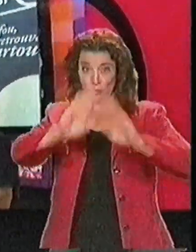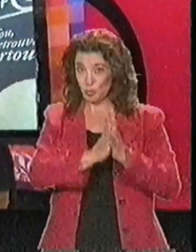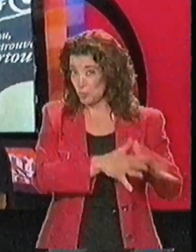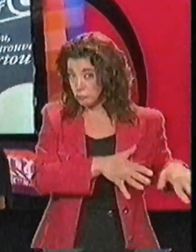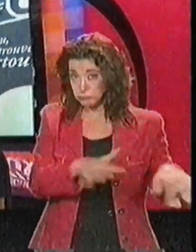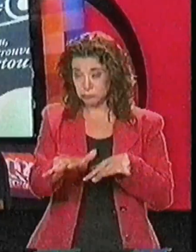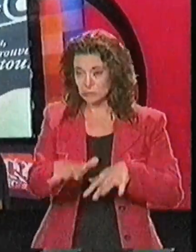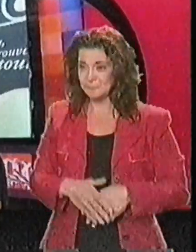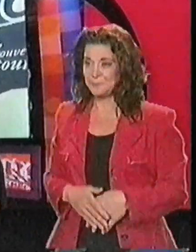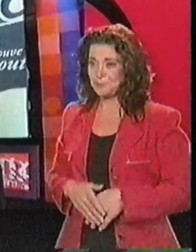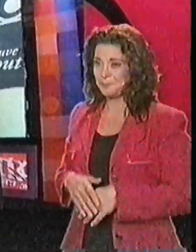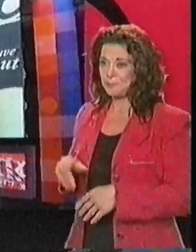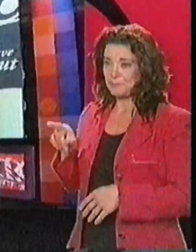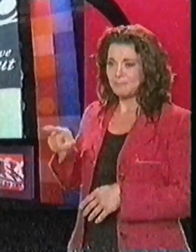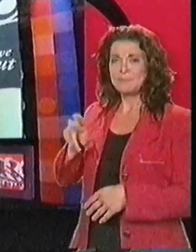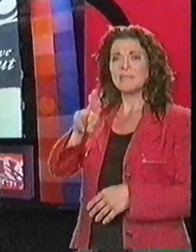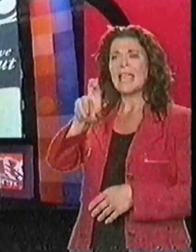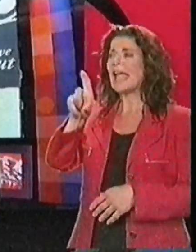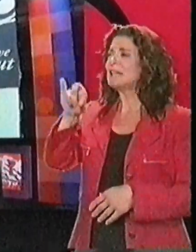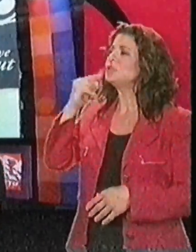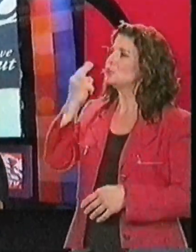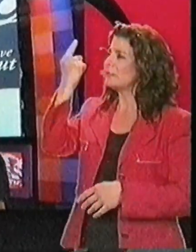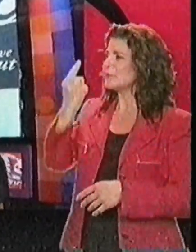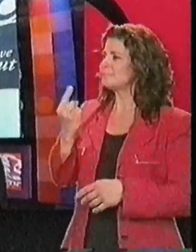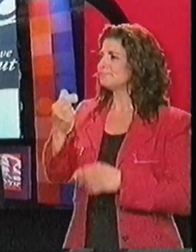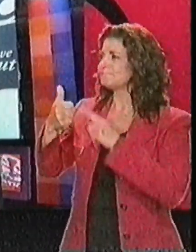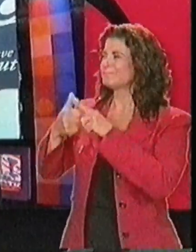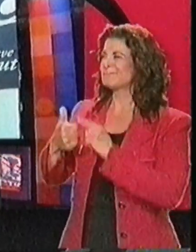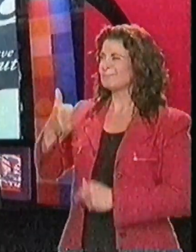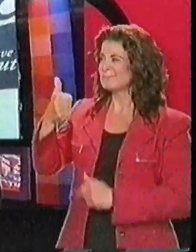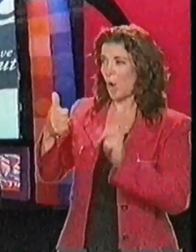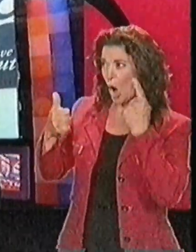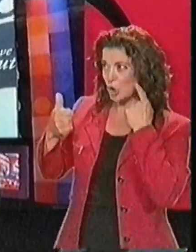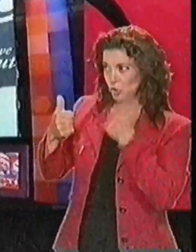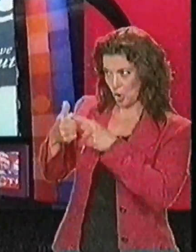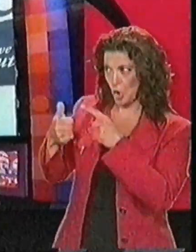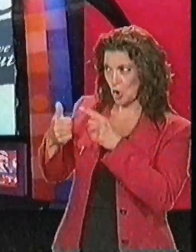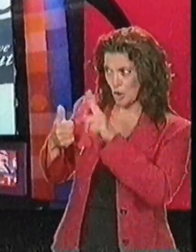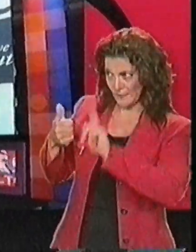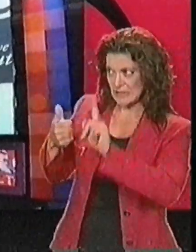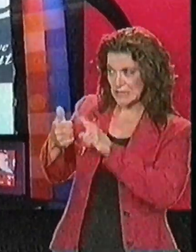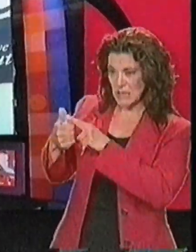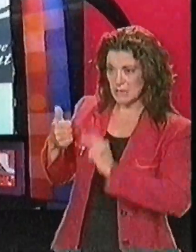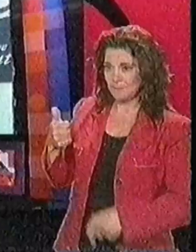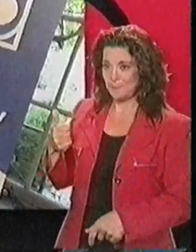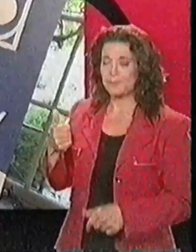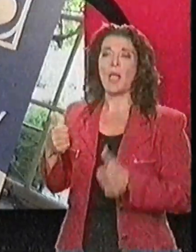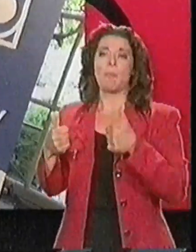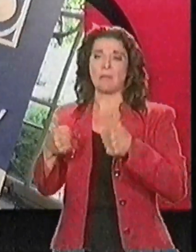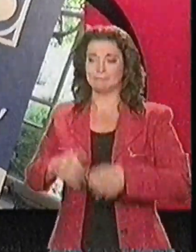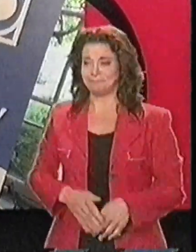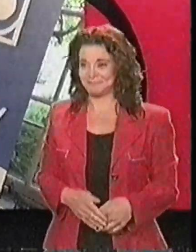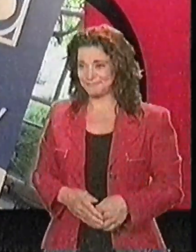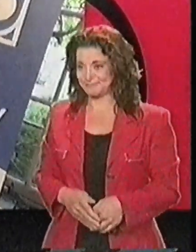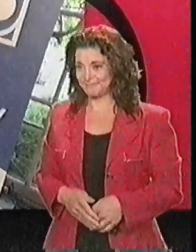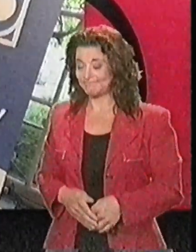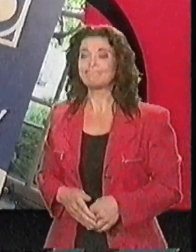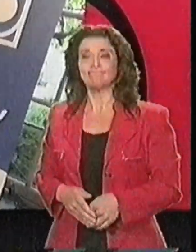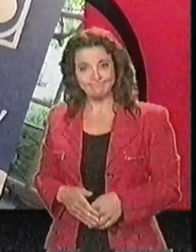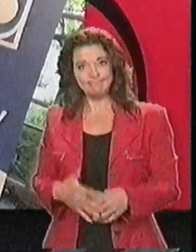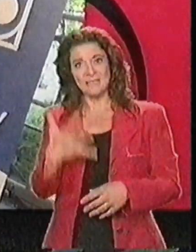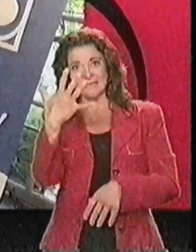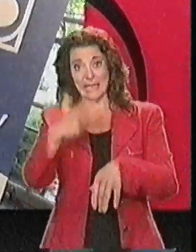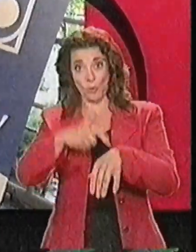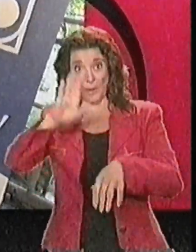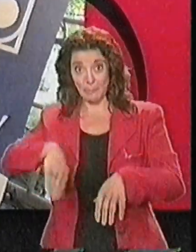peux me faire un signe du doigt, du pouce vers le haut si tu m'entends ? Voilà. Dès 17h, on ouvrira